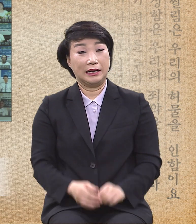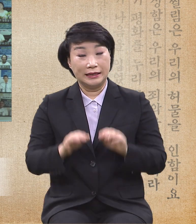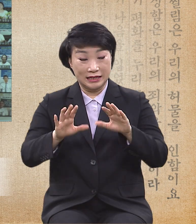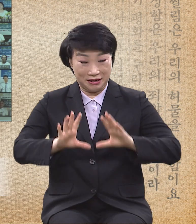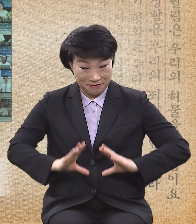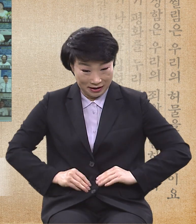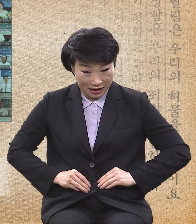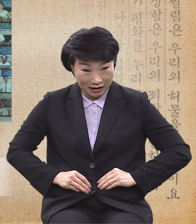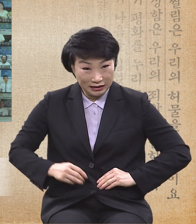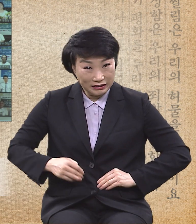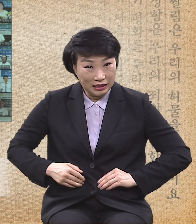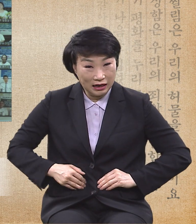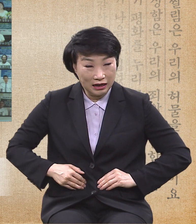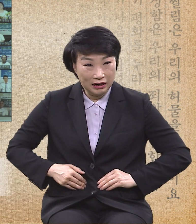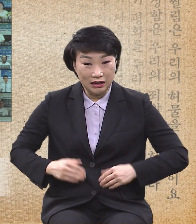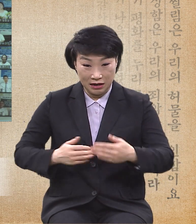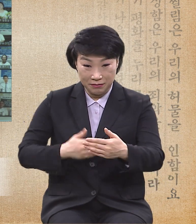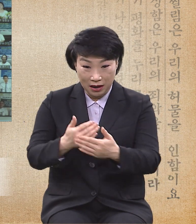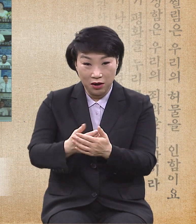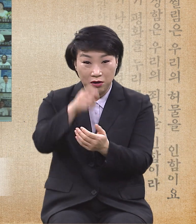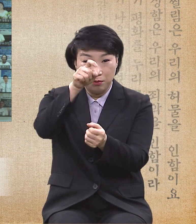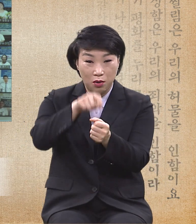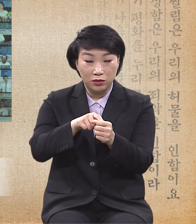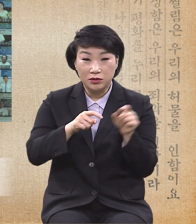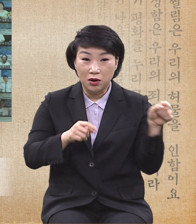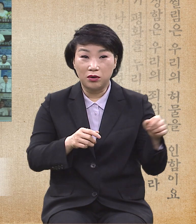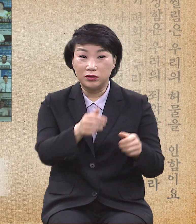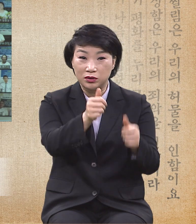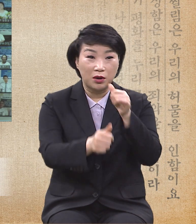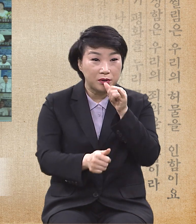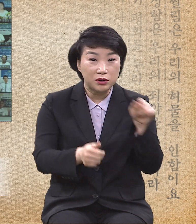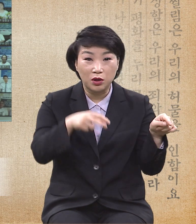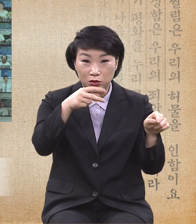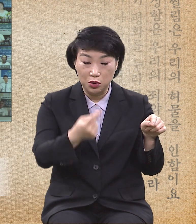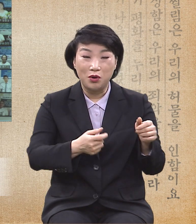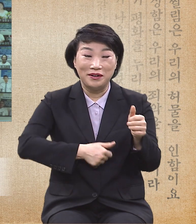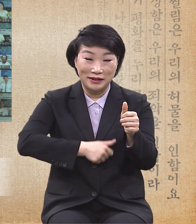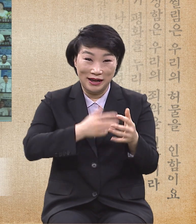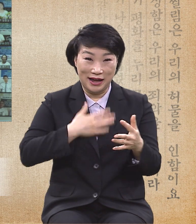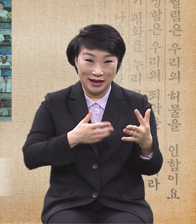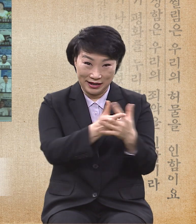줄인 창자를 채우는데 시험할지라도 이기시고